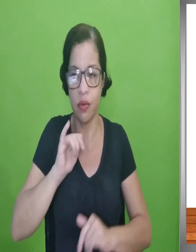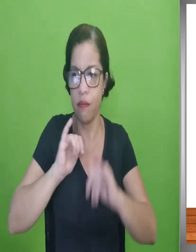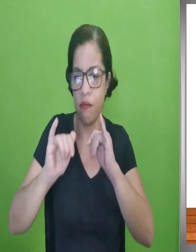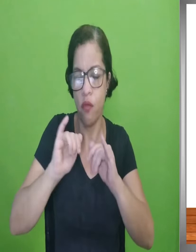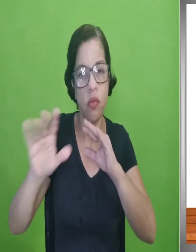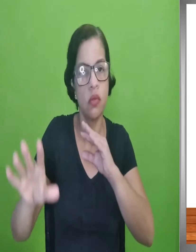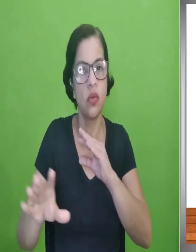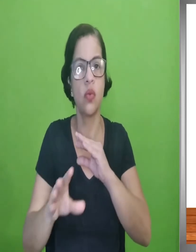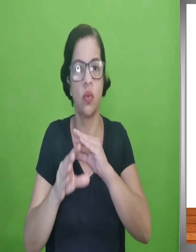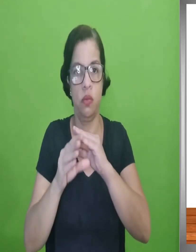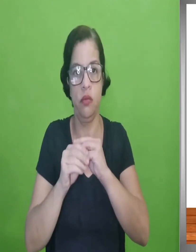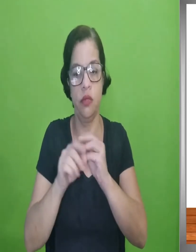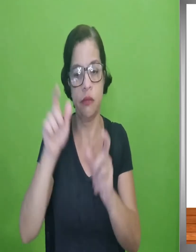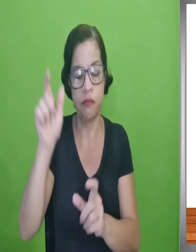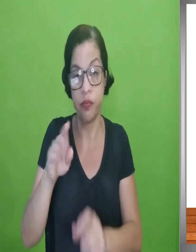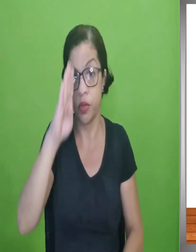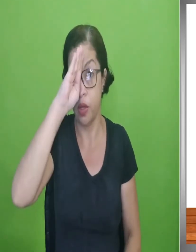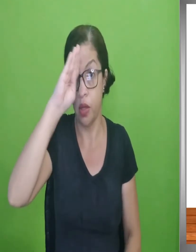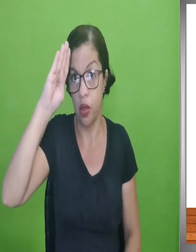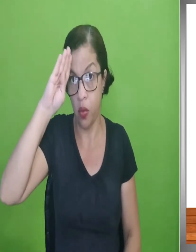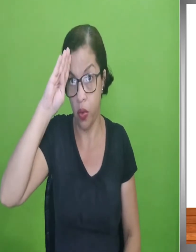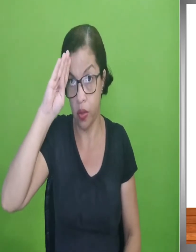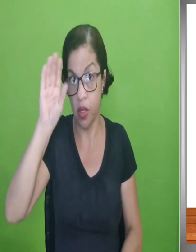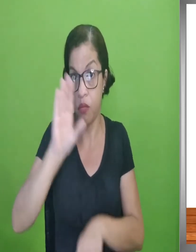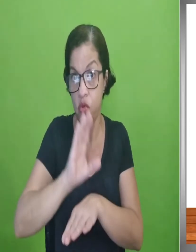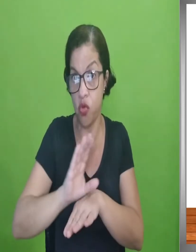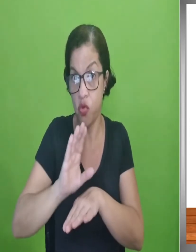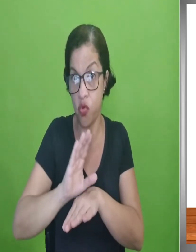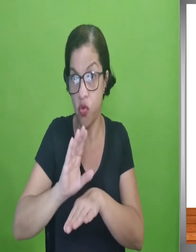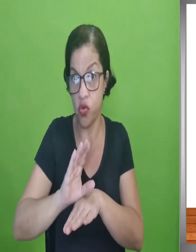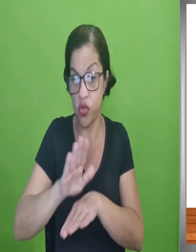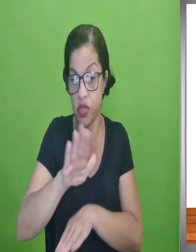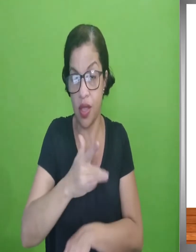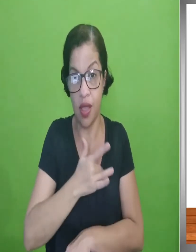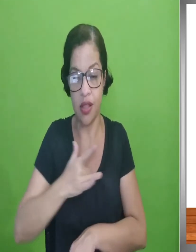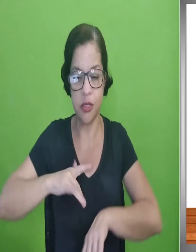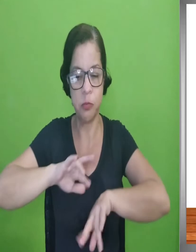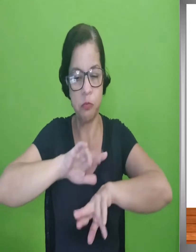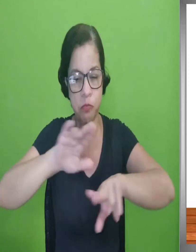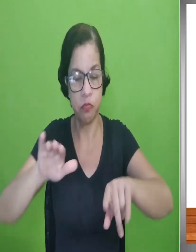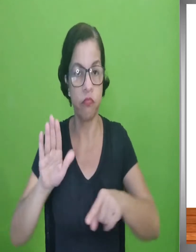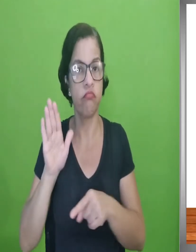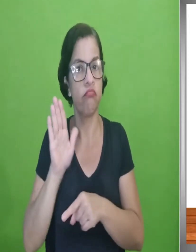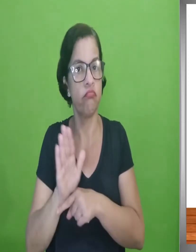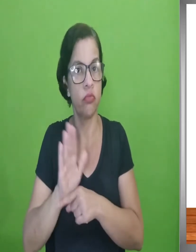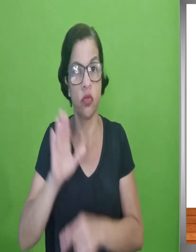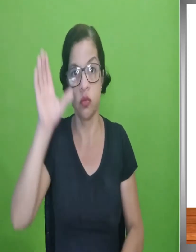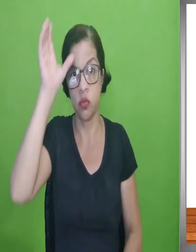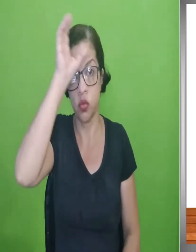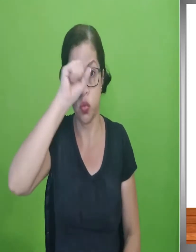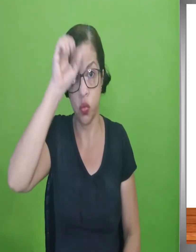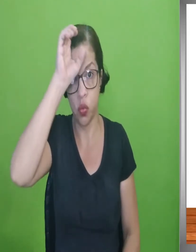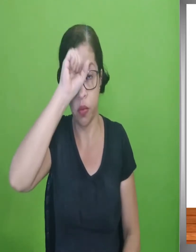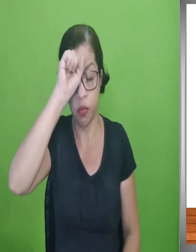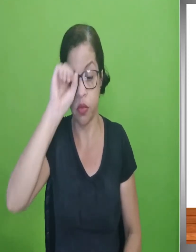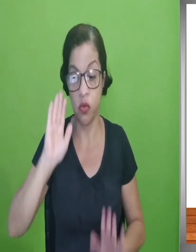informações complementares aos acadêmicos dos diversos cursos da área da saúde, auxiliando-os em seu aprendizado e